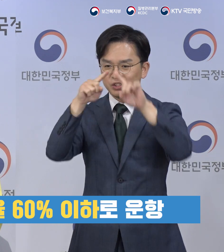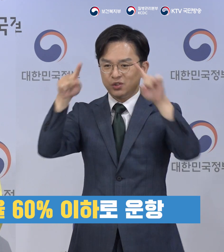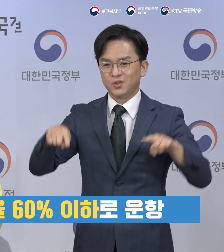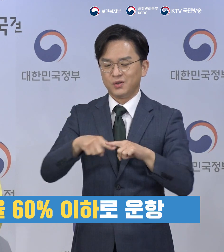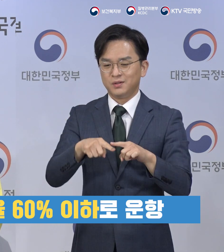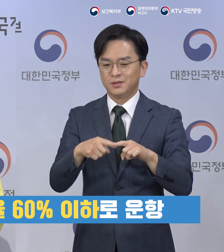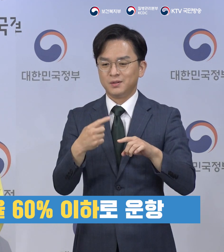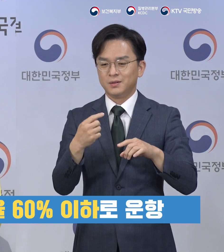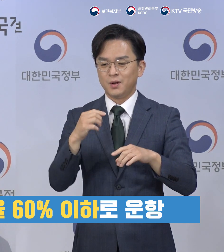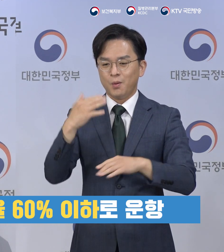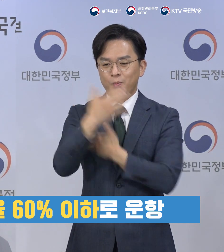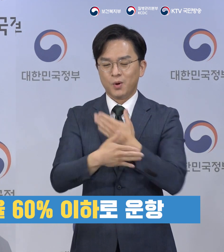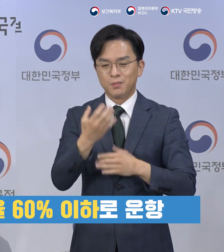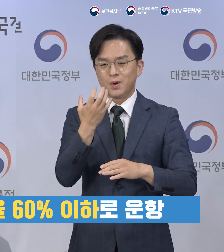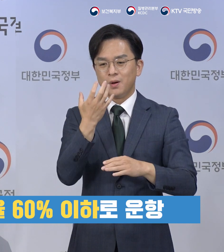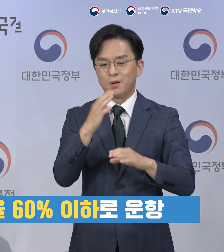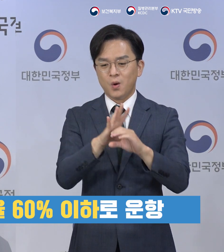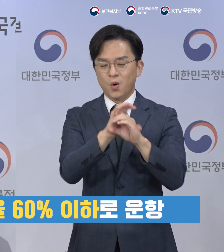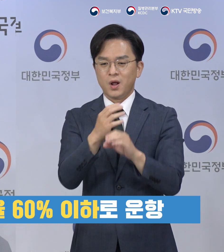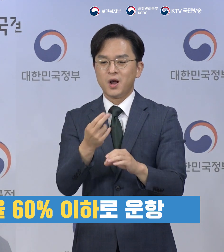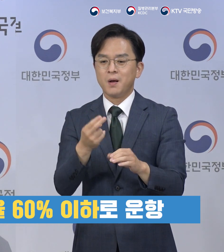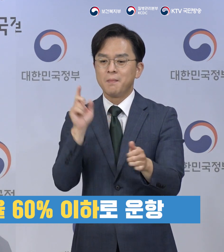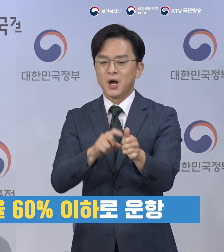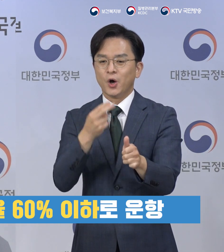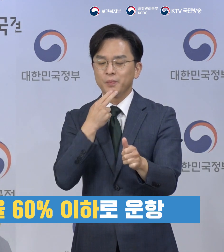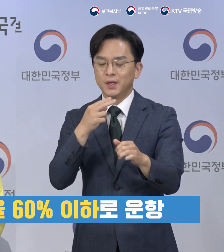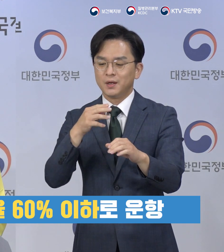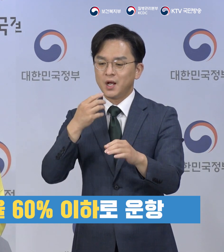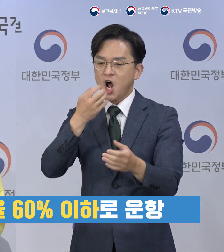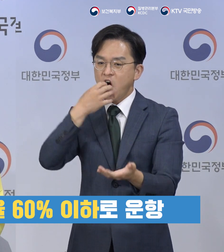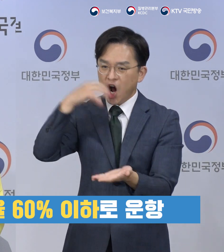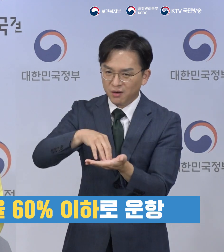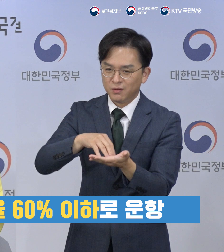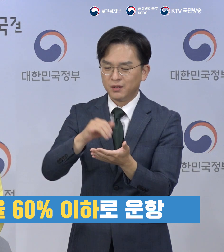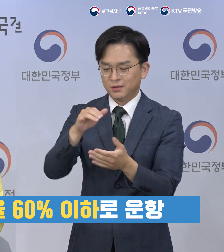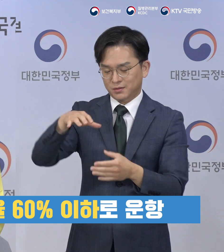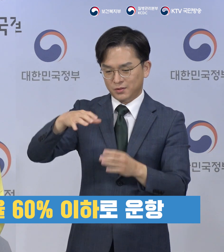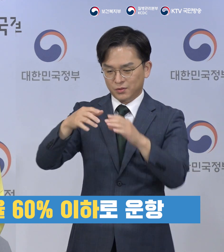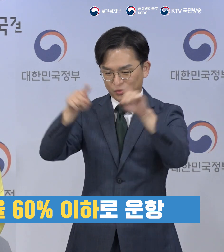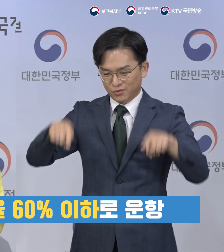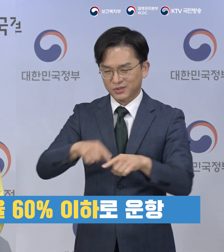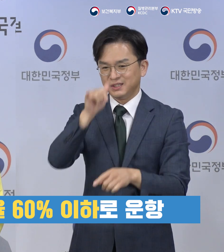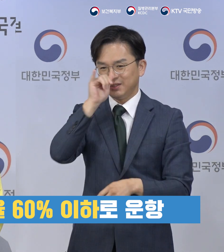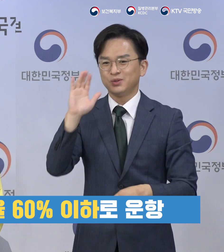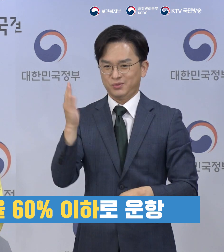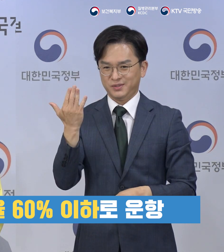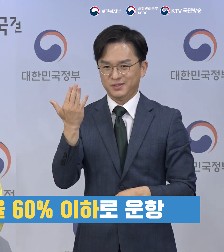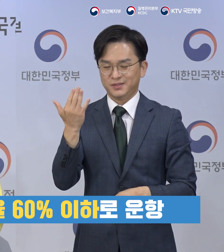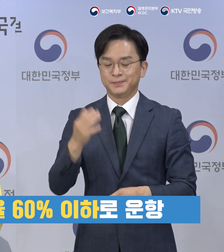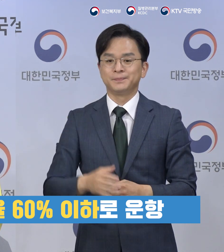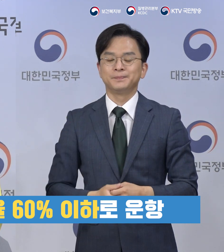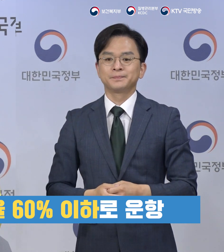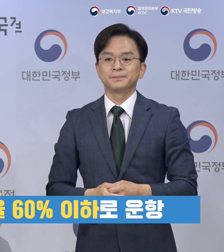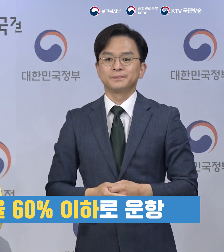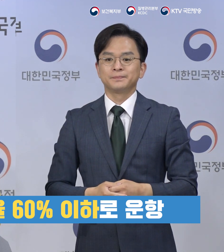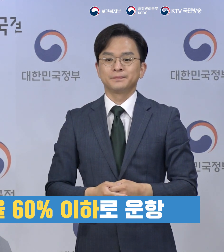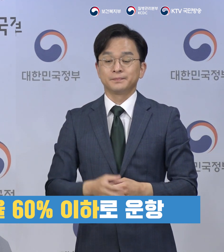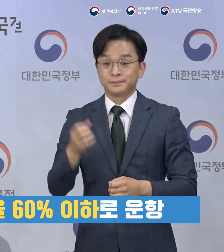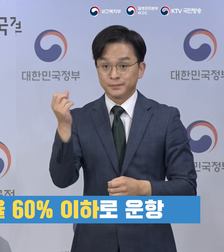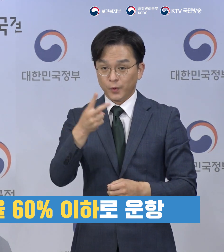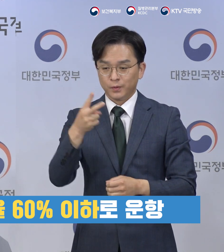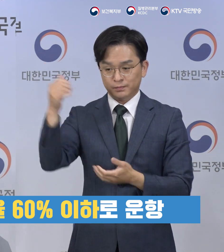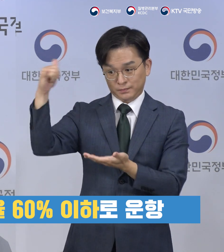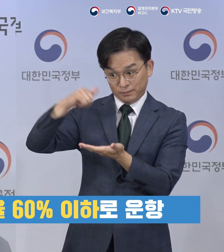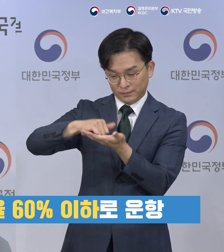하고 국내로 들어오는 정기 항공편의 좌석 점유율을 60% 이하로 운항하도록 하였습니다.